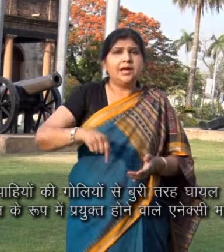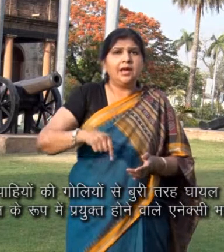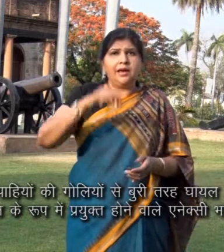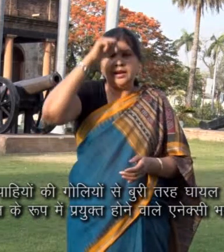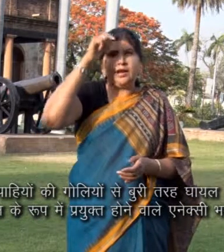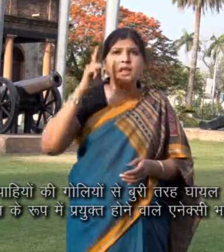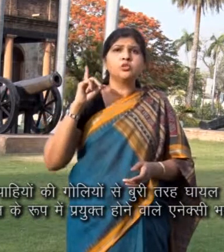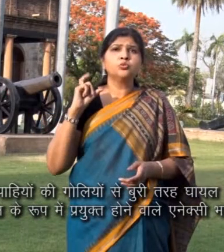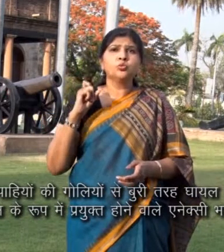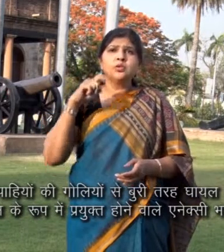थे।